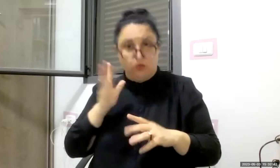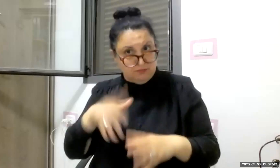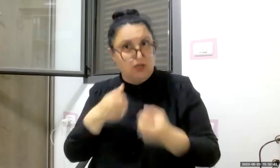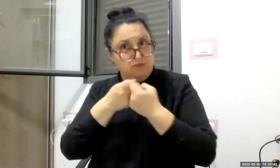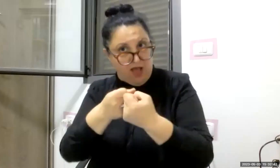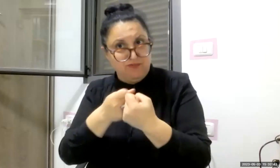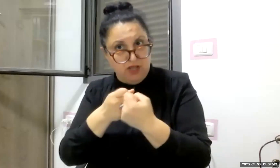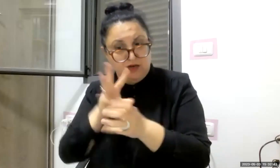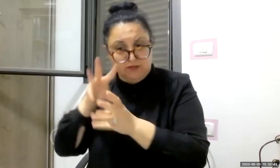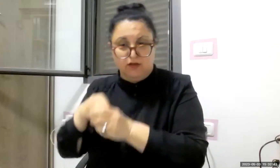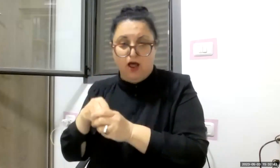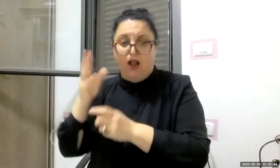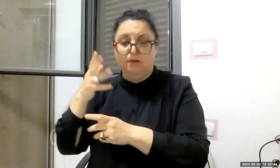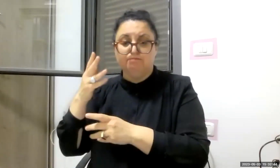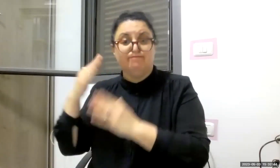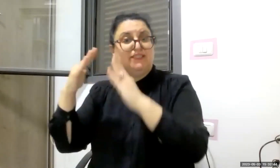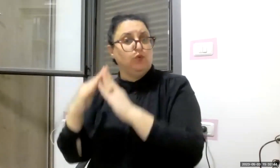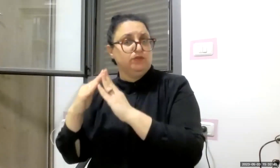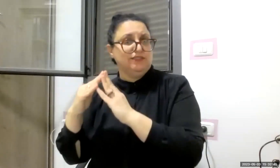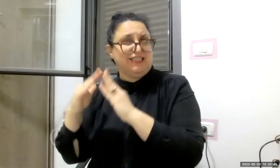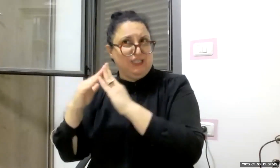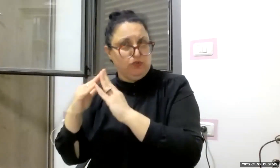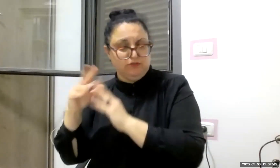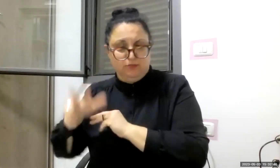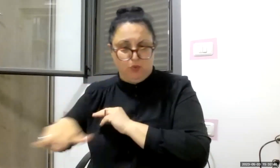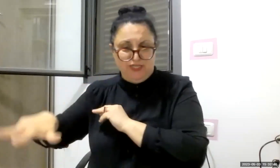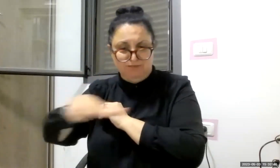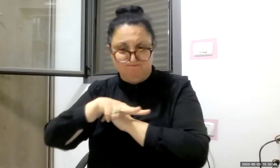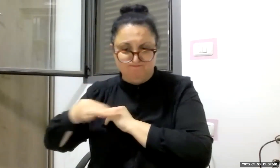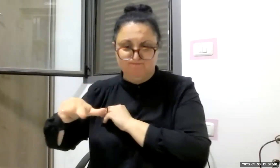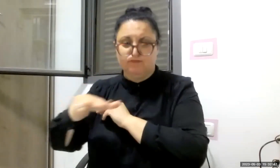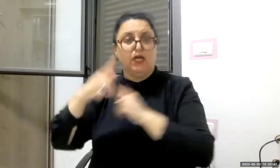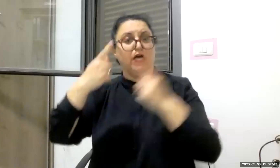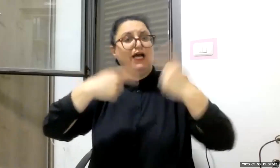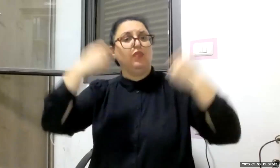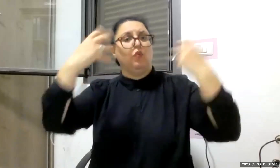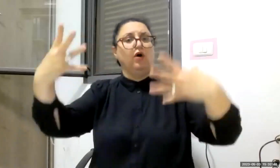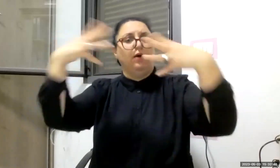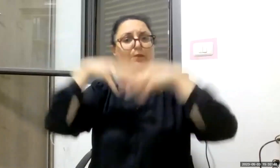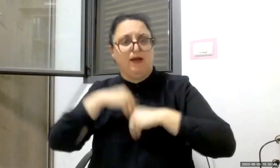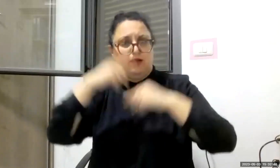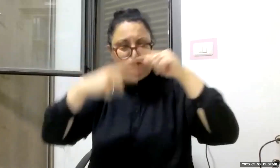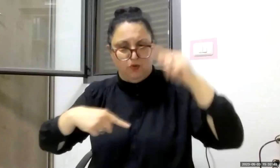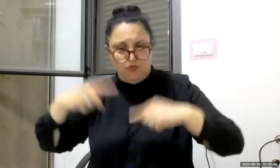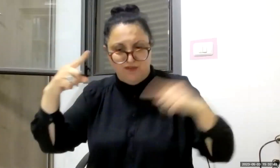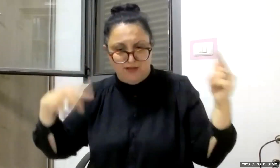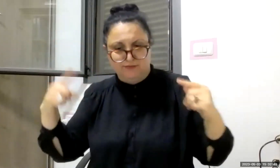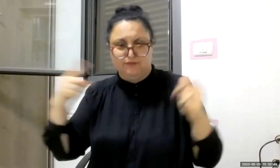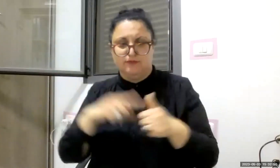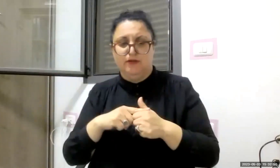אנחנו גם נאבקים על דיור ציבורי על חינוך שמכיל את כל